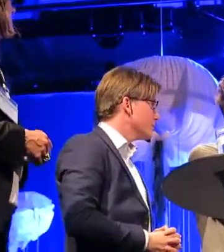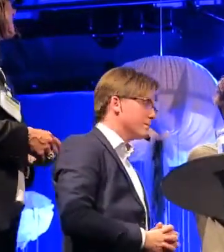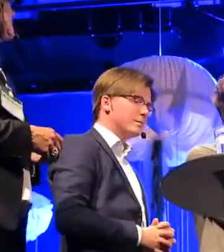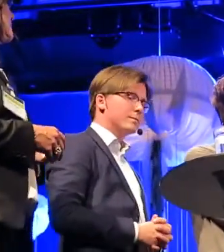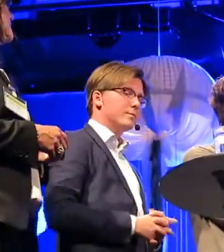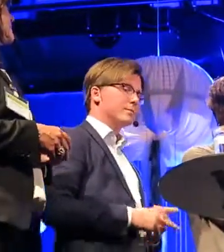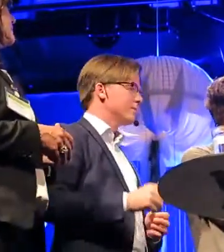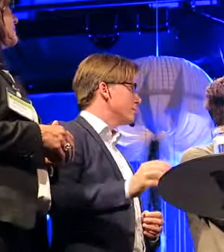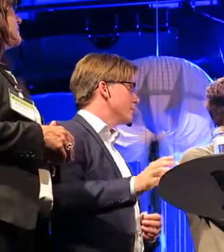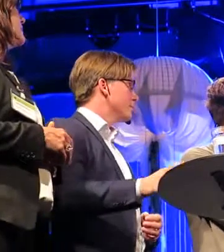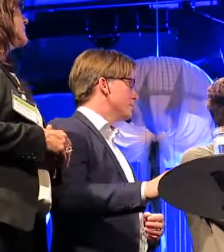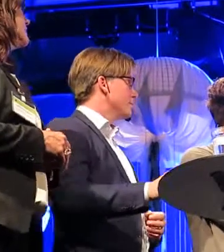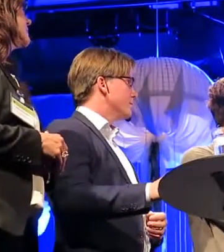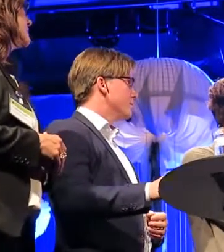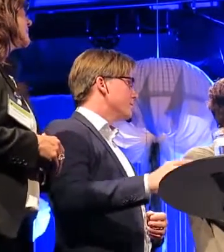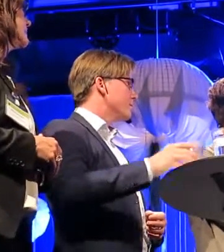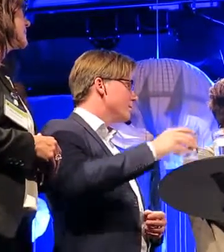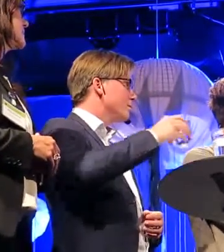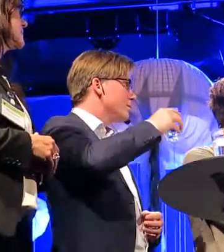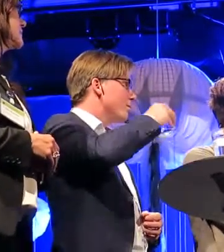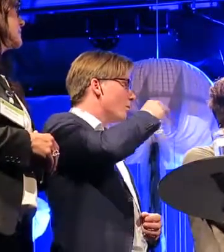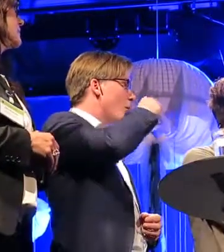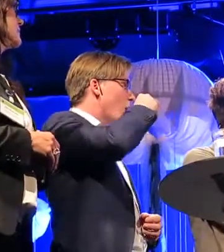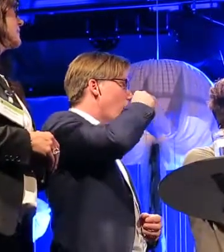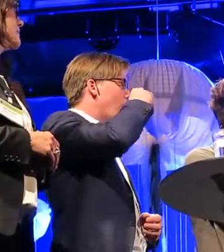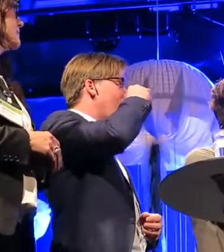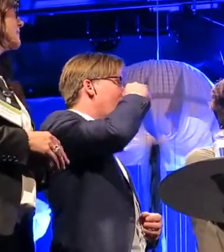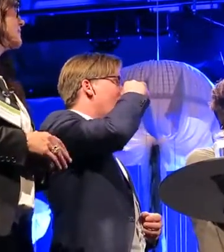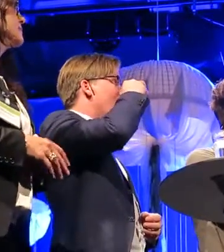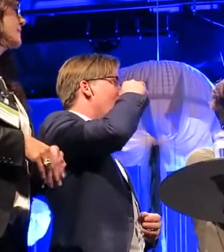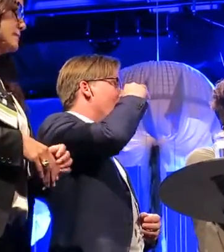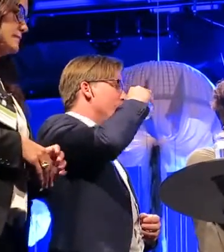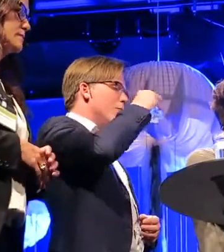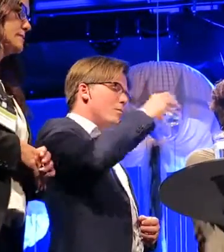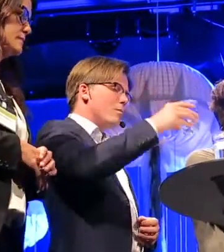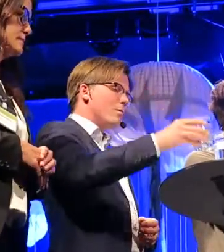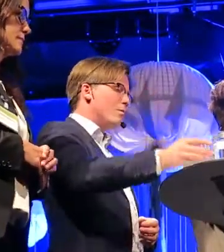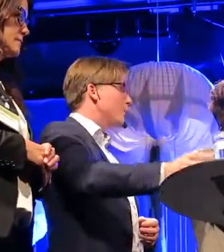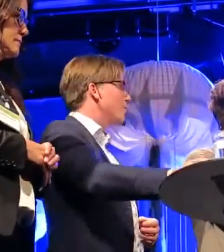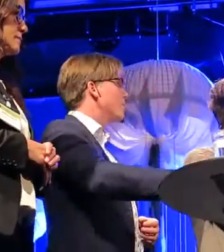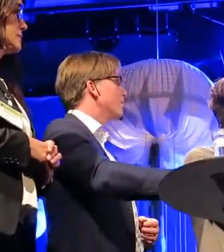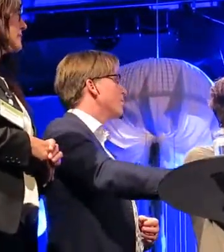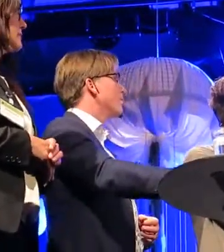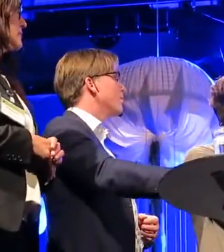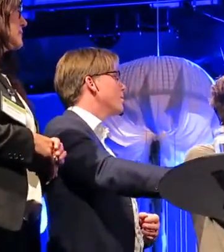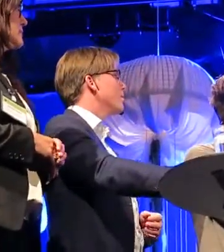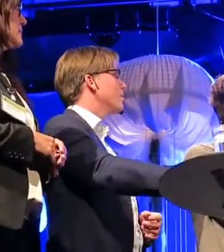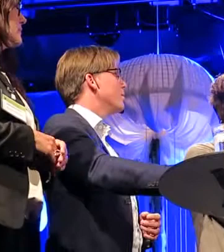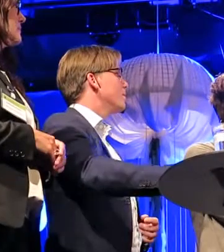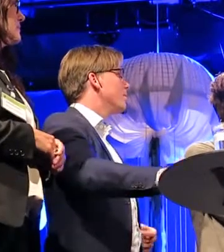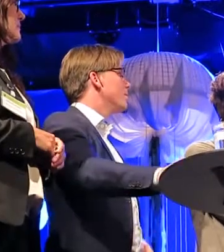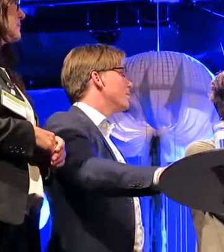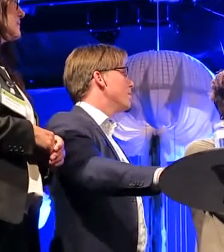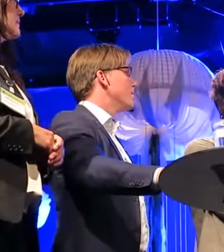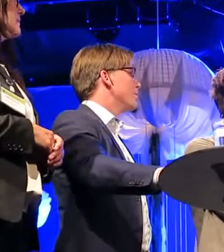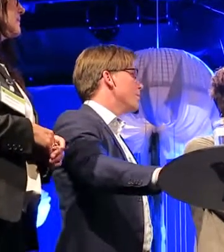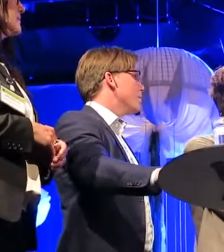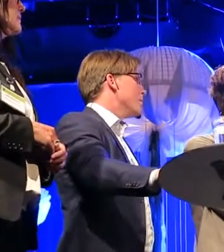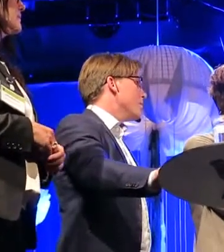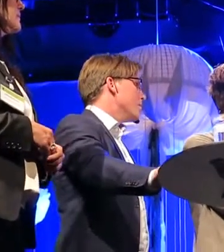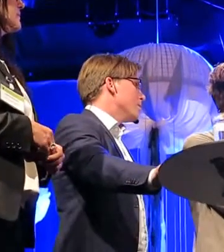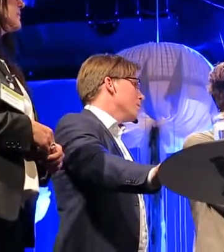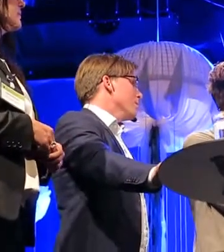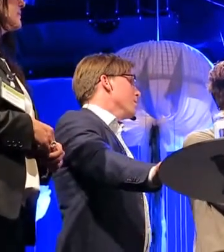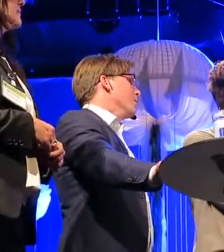bara. Det är ju intressant med kostnadseffektivitet att göra det billigast. Tyskland har ju varit en jättedyr affärsidé att satsa på solceller. De